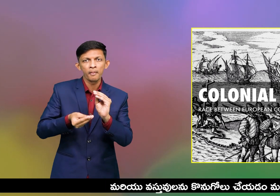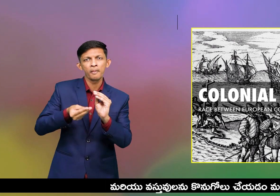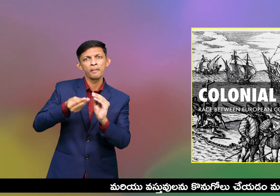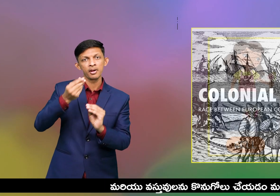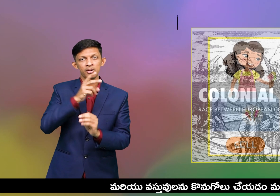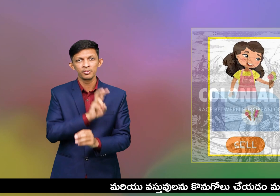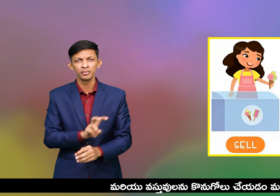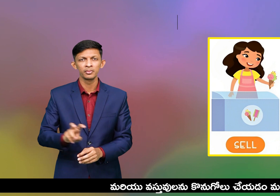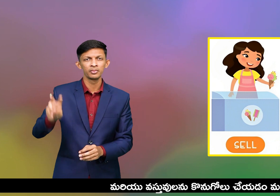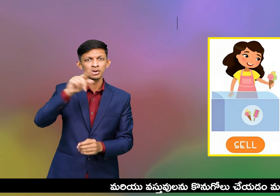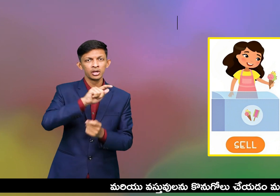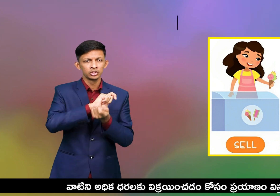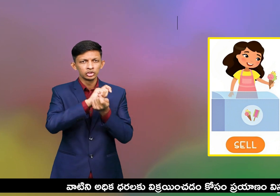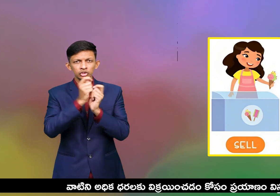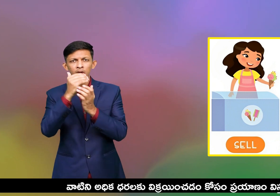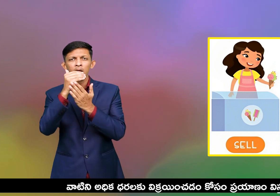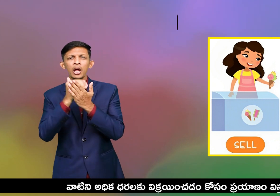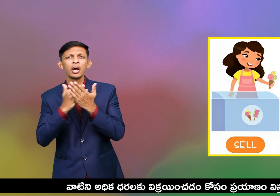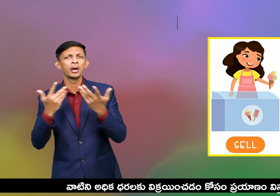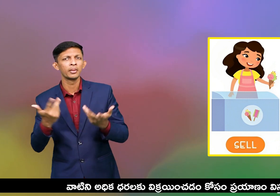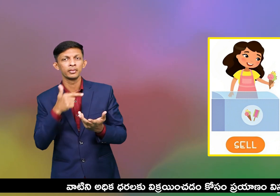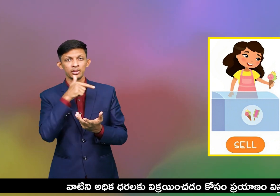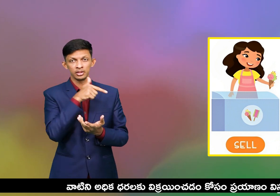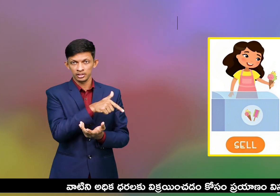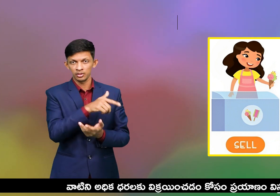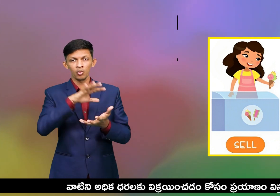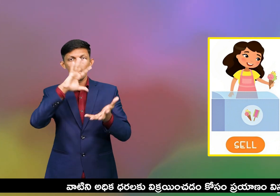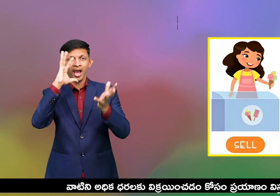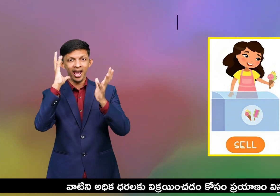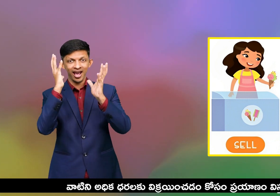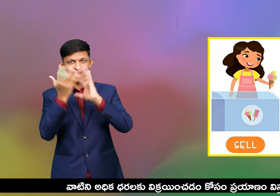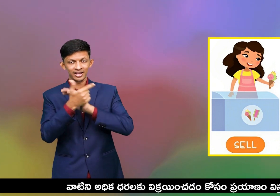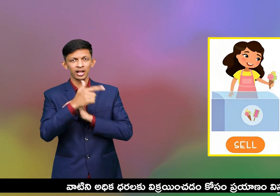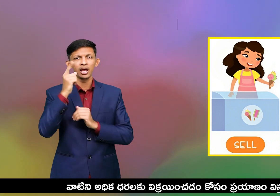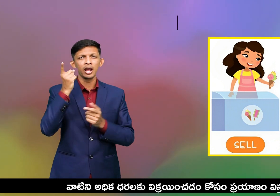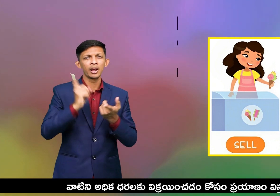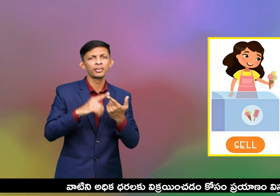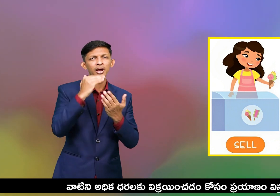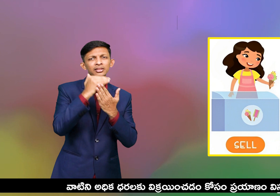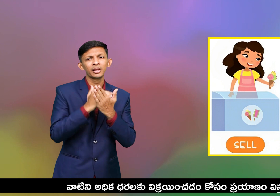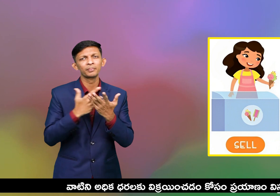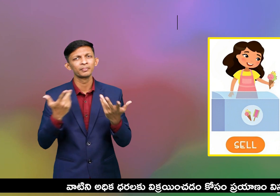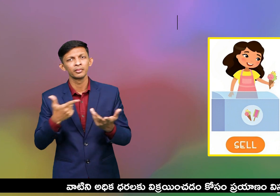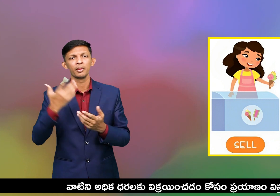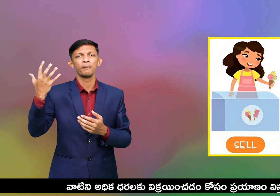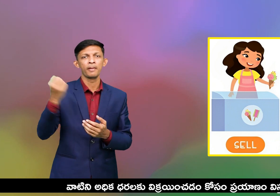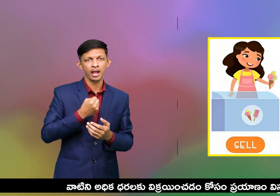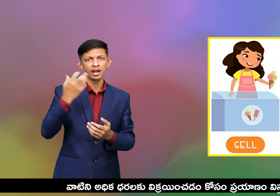కొనుగోలు చేయడం మరియు వాటిని అధిక ధరలకు విక్రయించడం కోసం ప్రయాణం విస్తృతంగా మారింది.